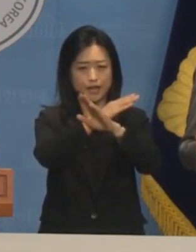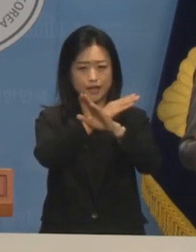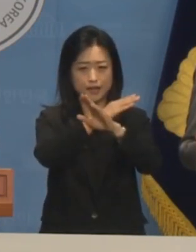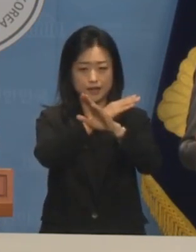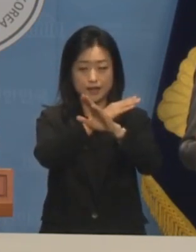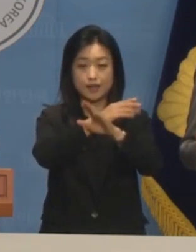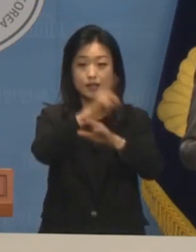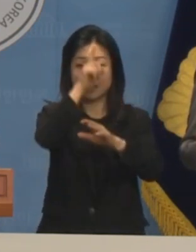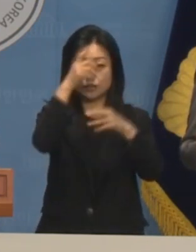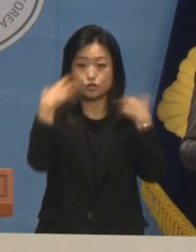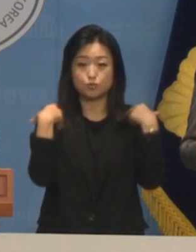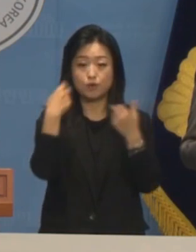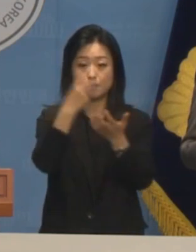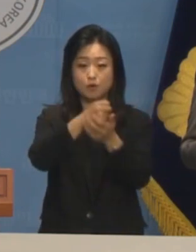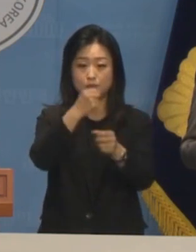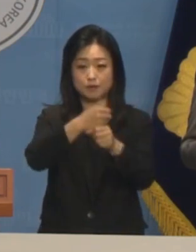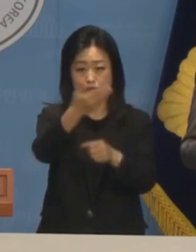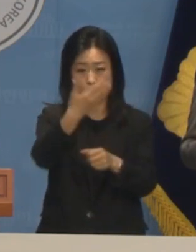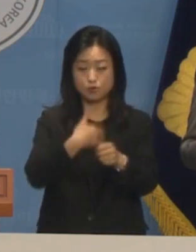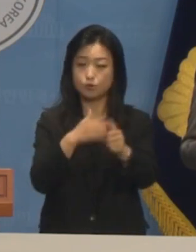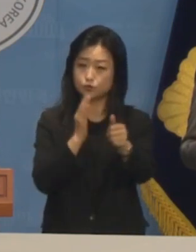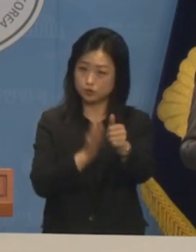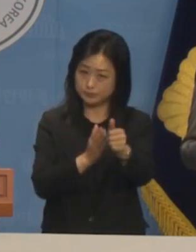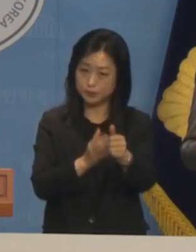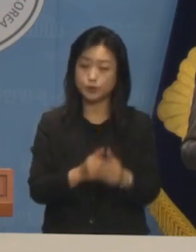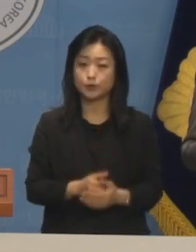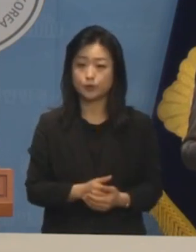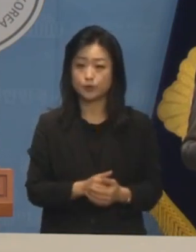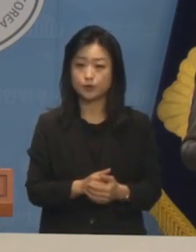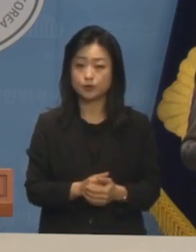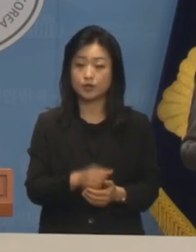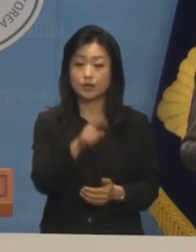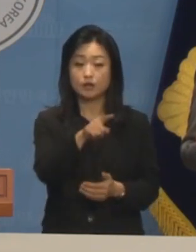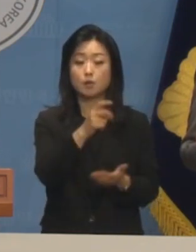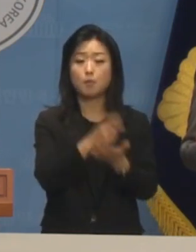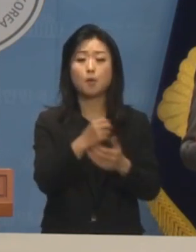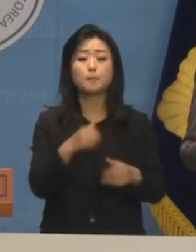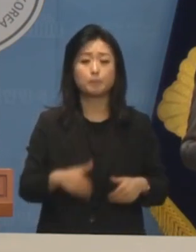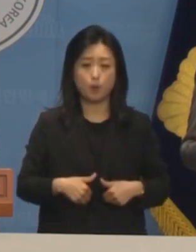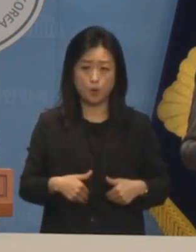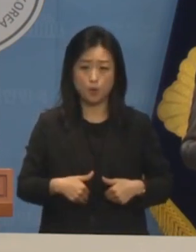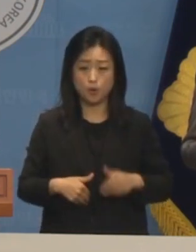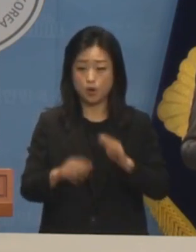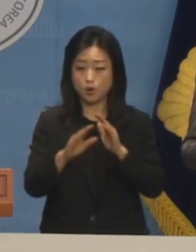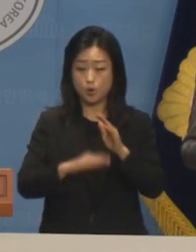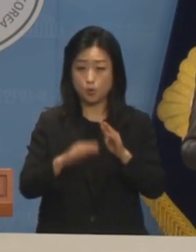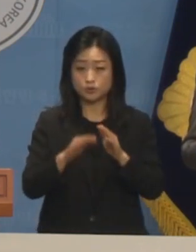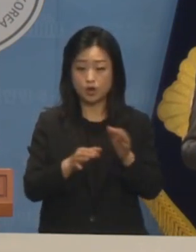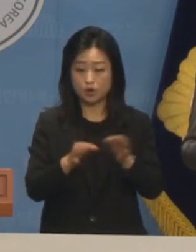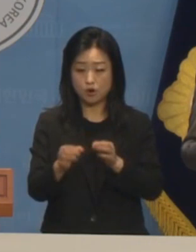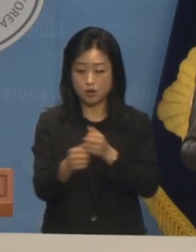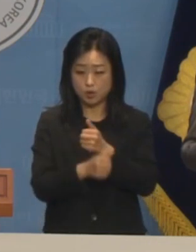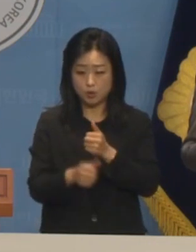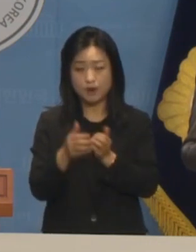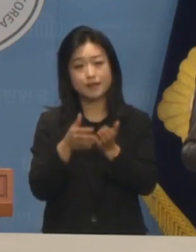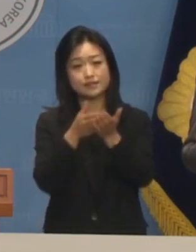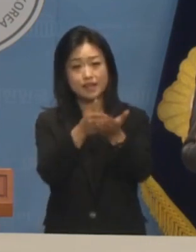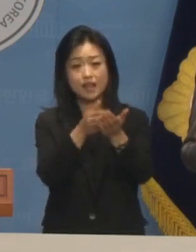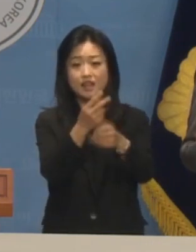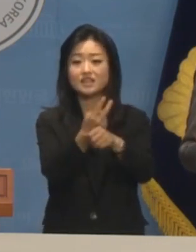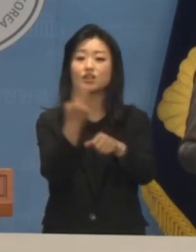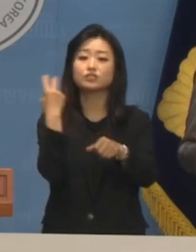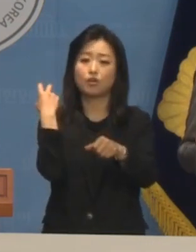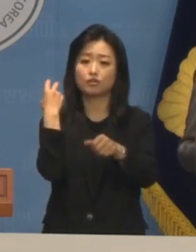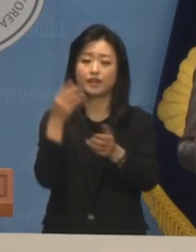법안을 제출하십시오. 온풀법이 필요하다고 공정거래위원회가 이야기를 시작한 것이 2년